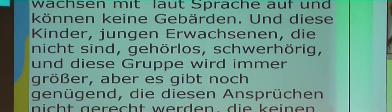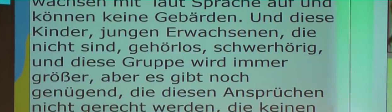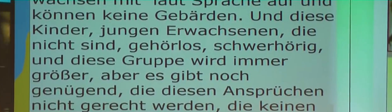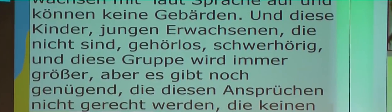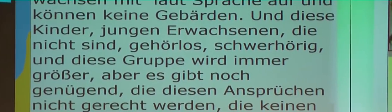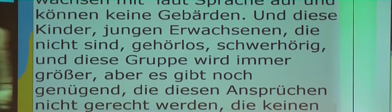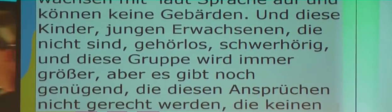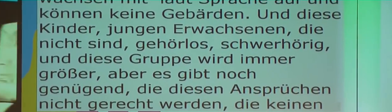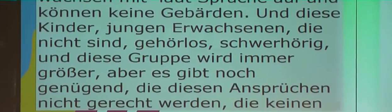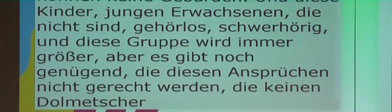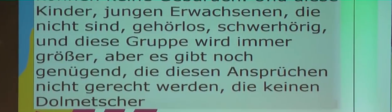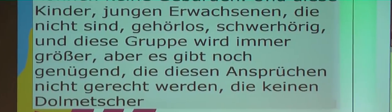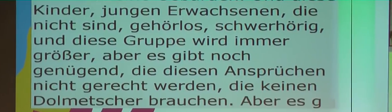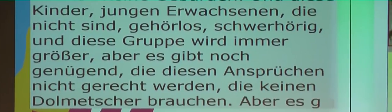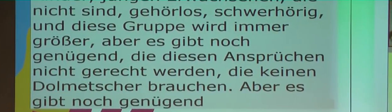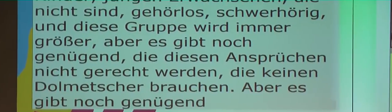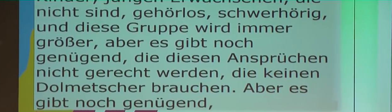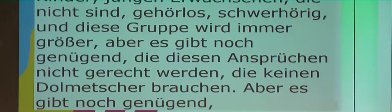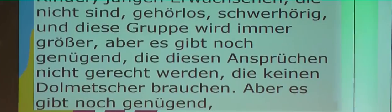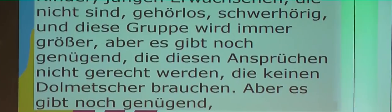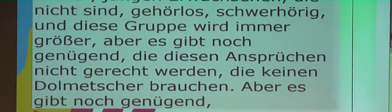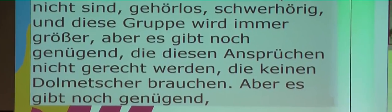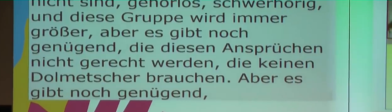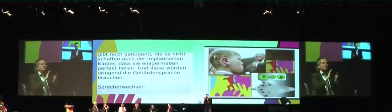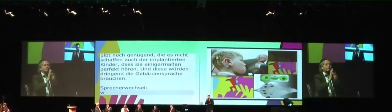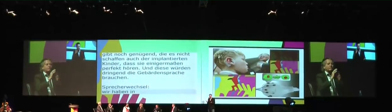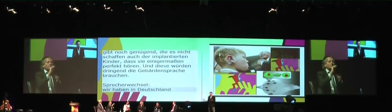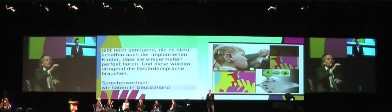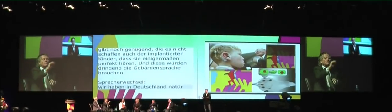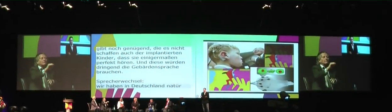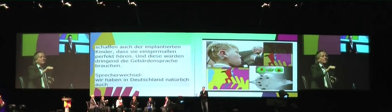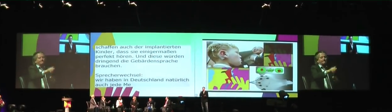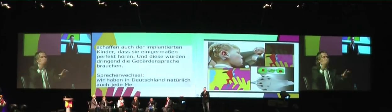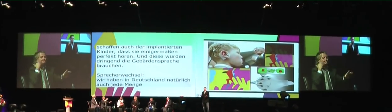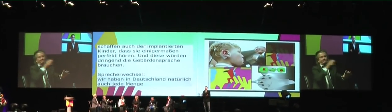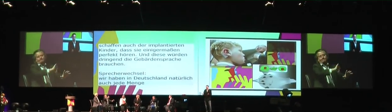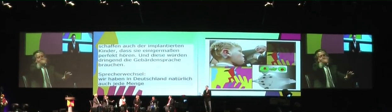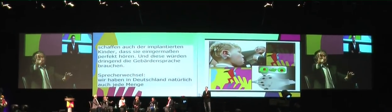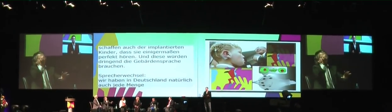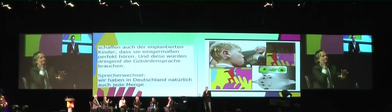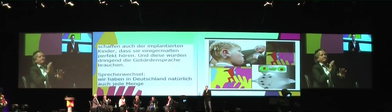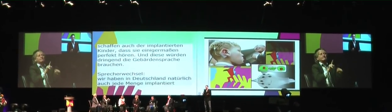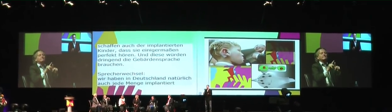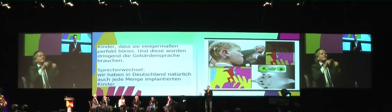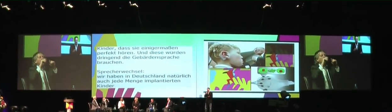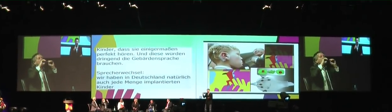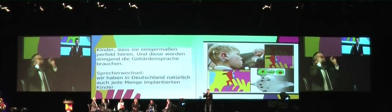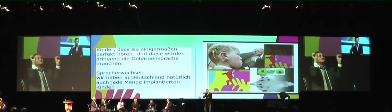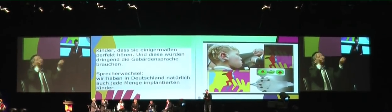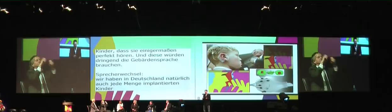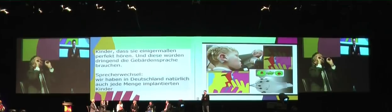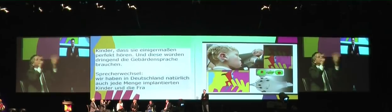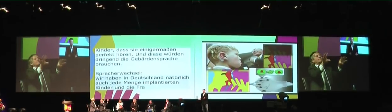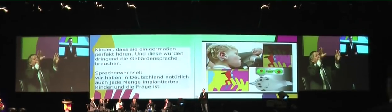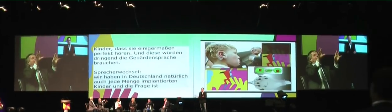-implantierten Kinder, dass sie zu einigermaßen perfekt... Die Frage ist, dass